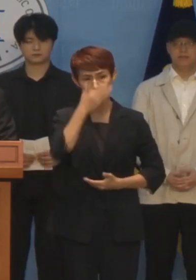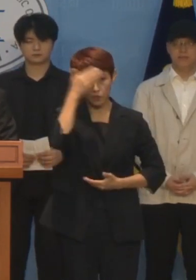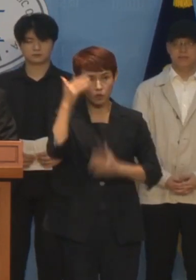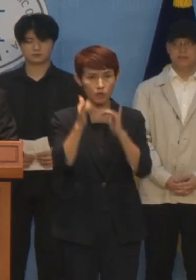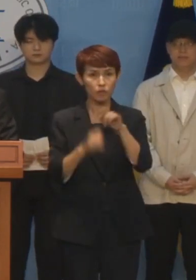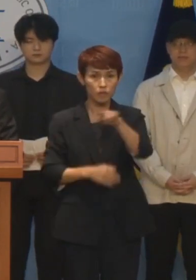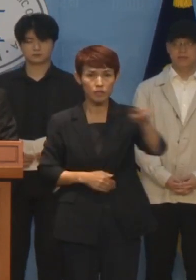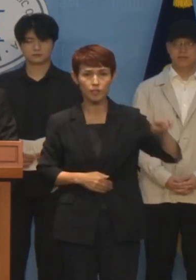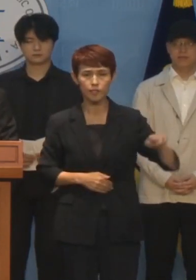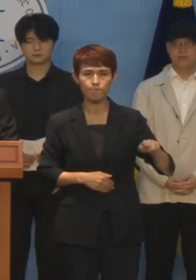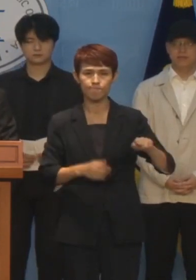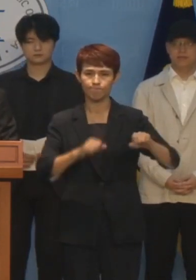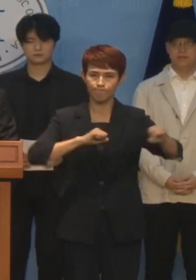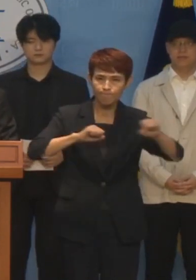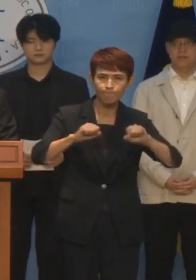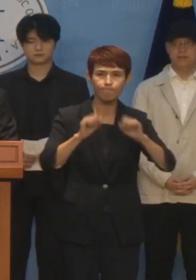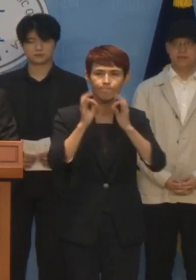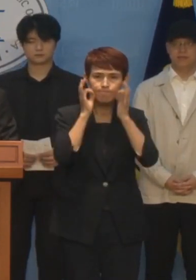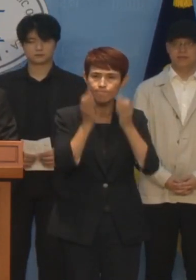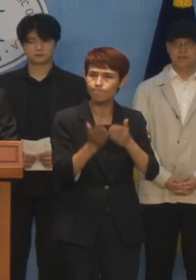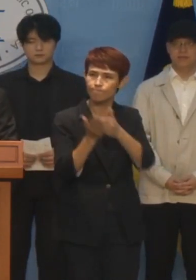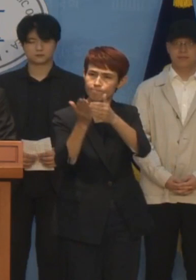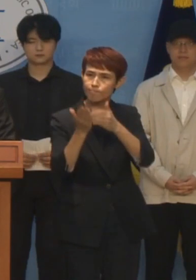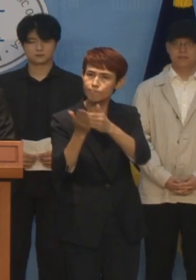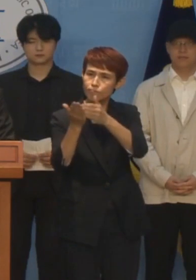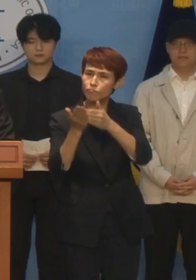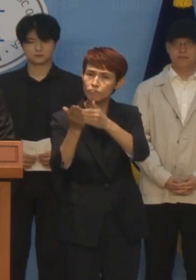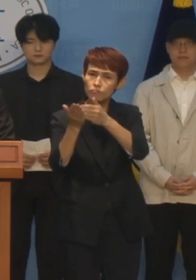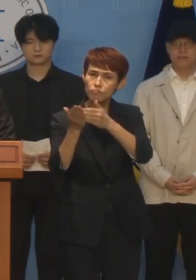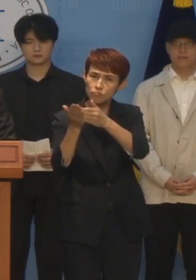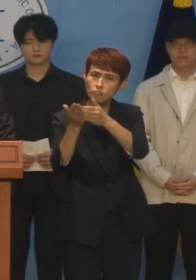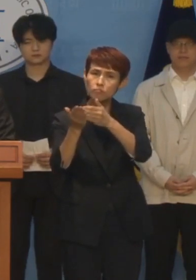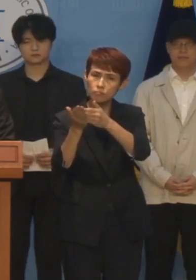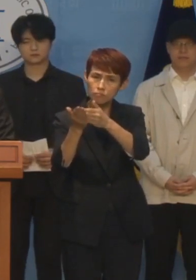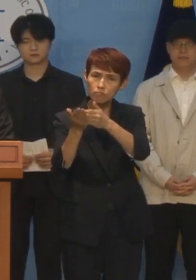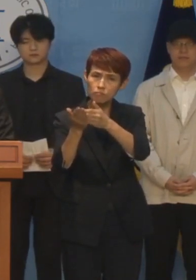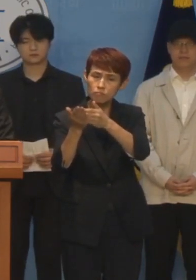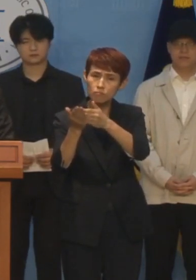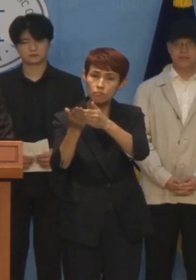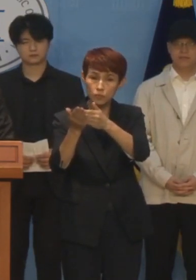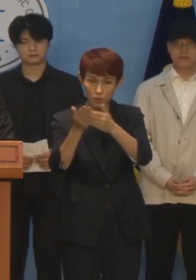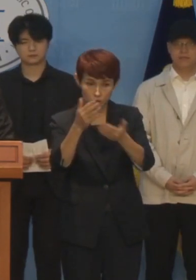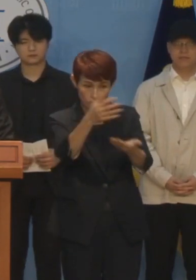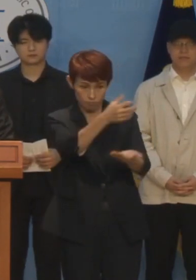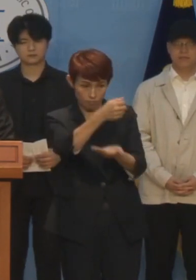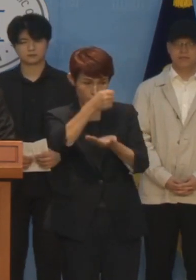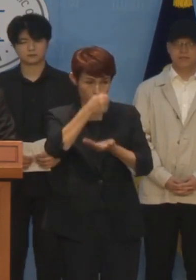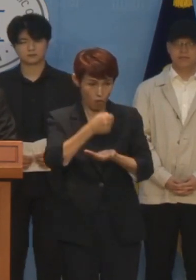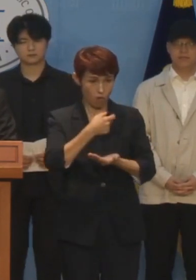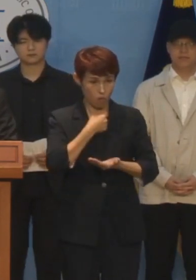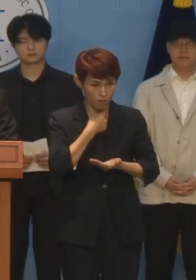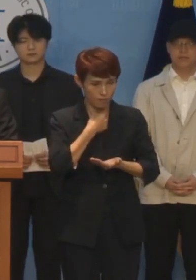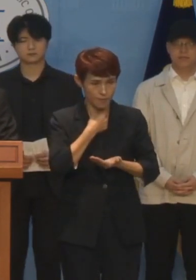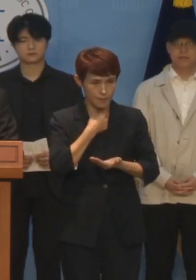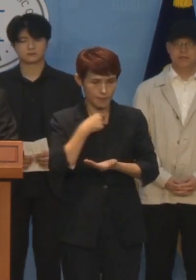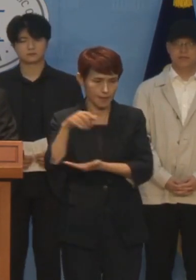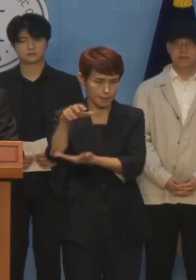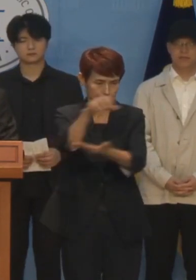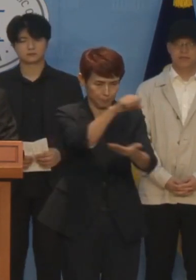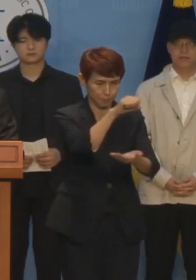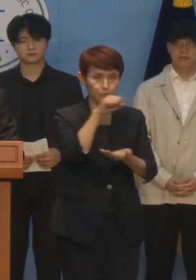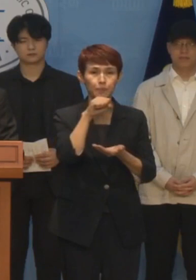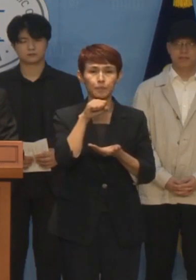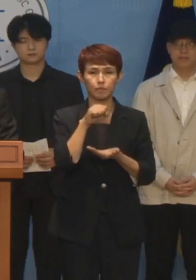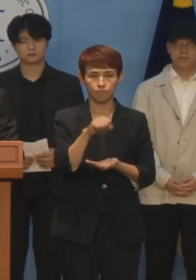더 주체적으로 의견을 피력할 수 있고 이를 바탕으로 다양한 청년들의 목소리를 철저히